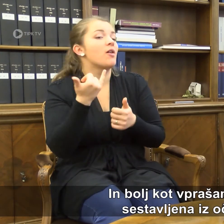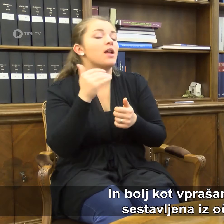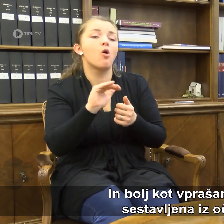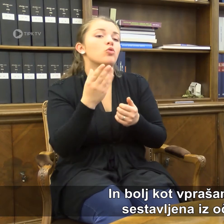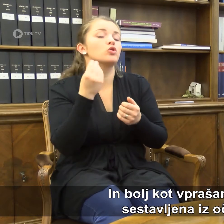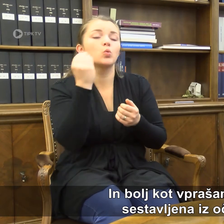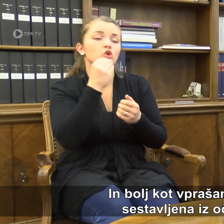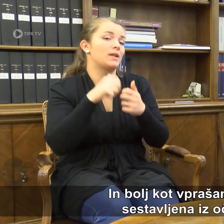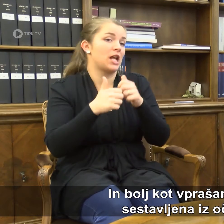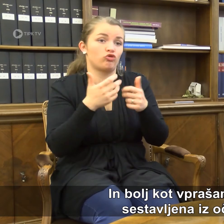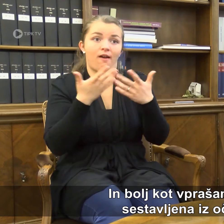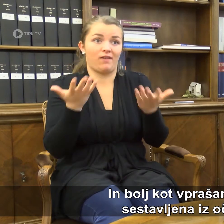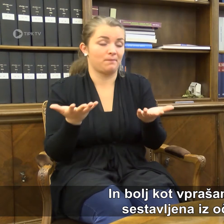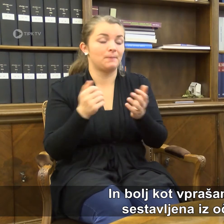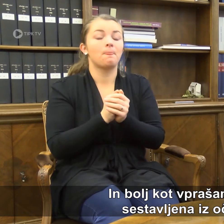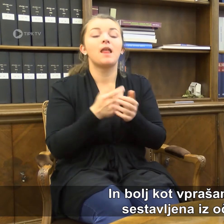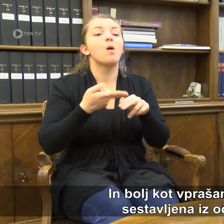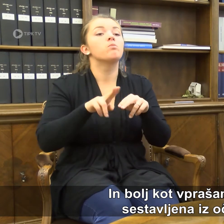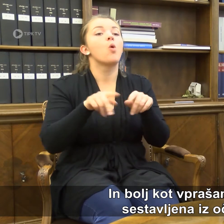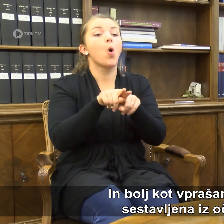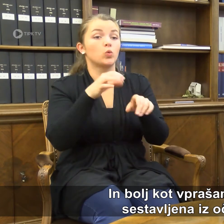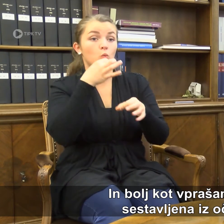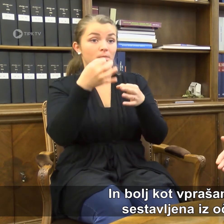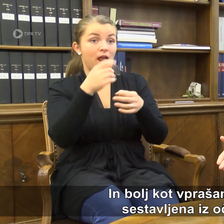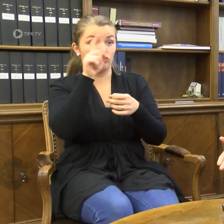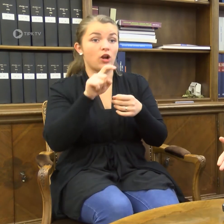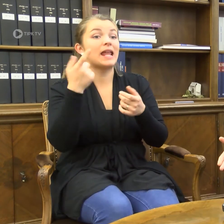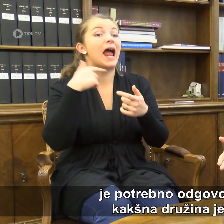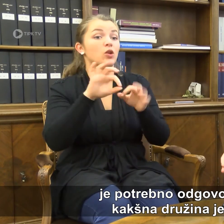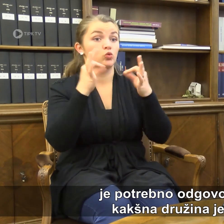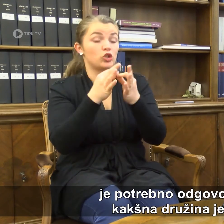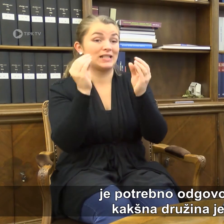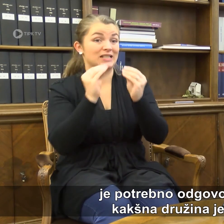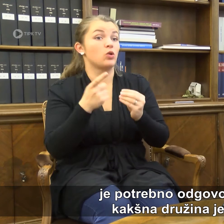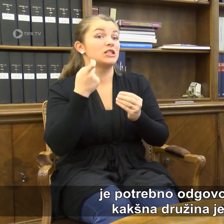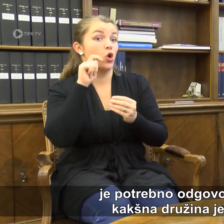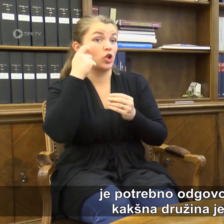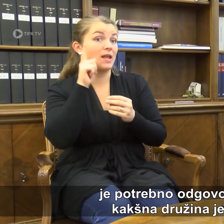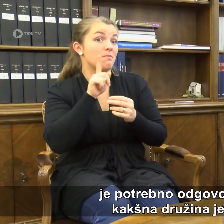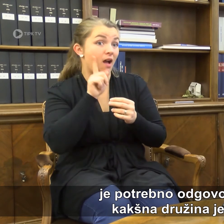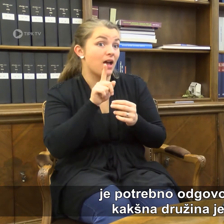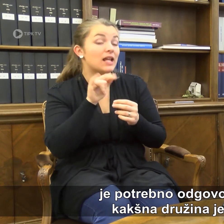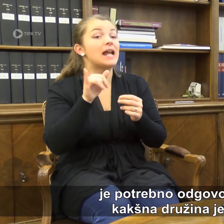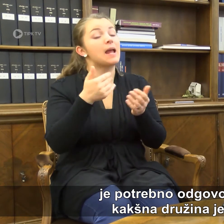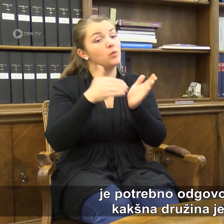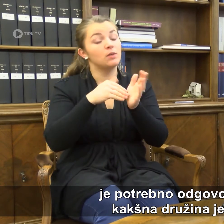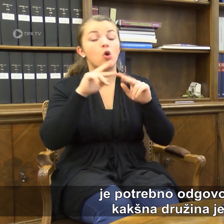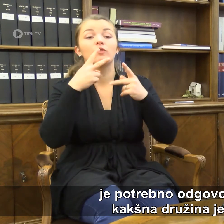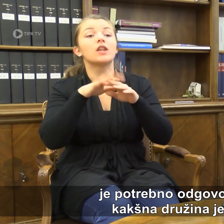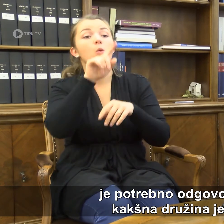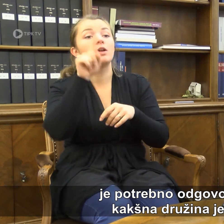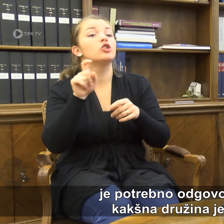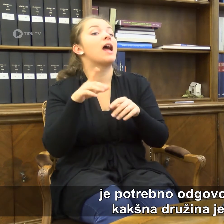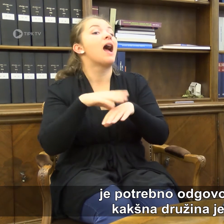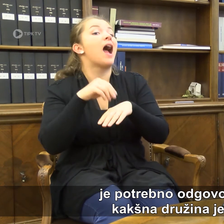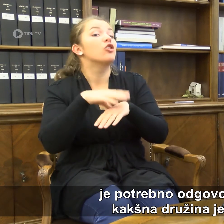je družina sestavljena iz očeta in matere, je potrebno odgovoriti na vprašanje, kakšna družina je dobra družina. In